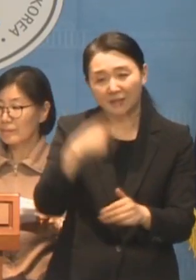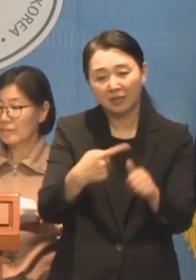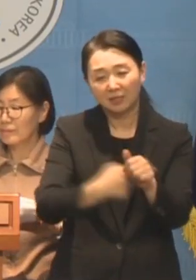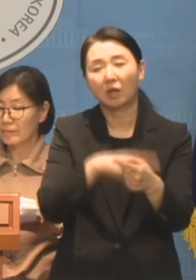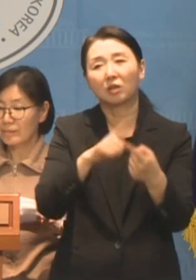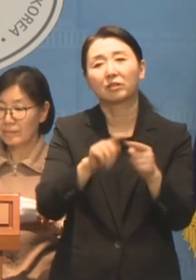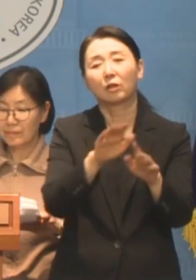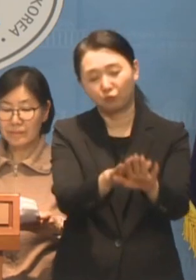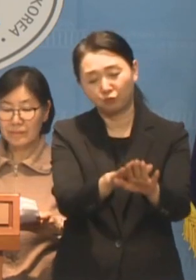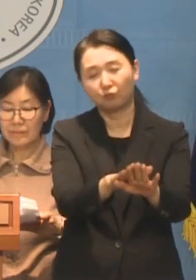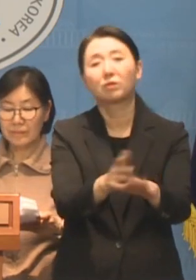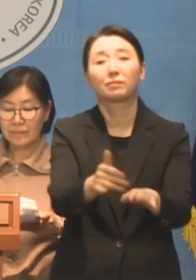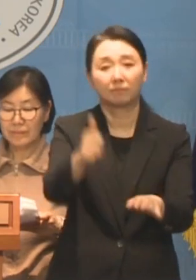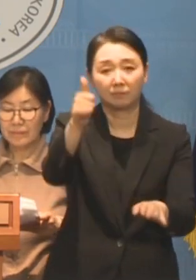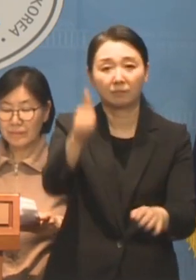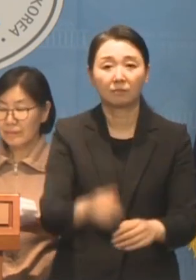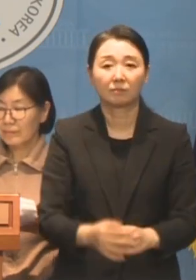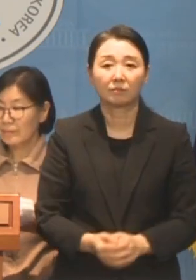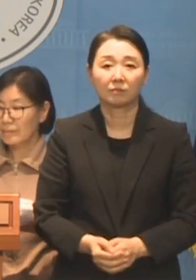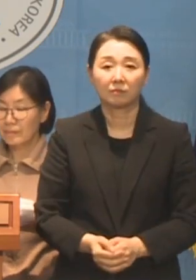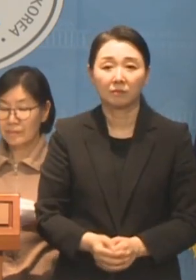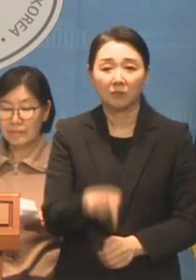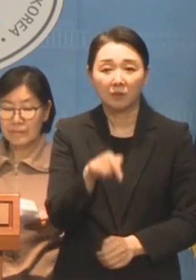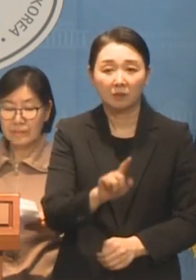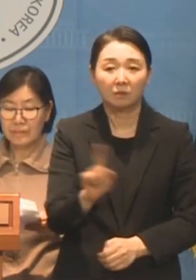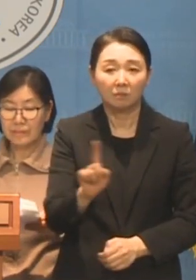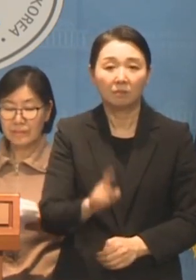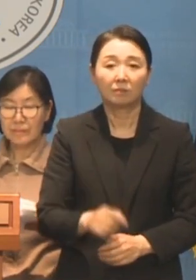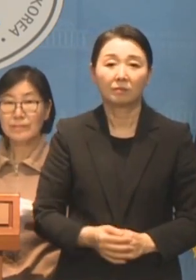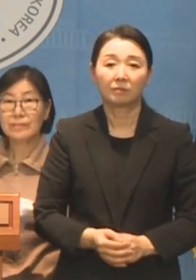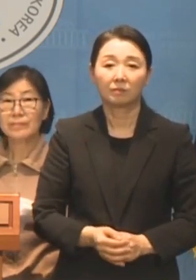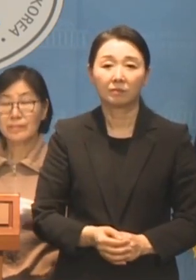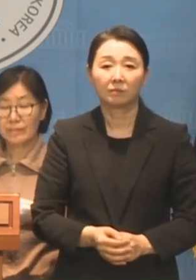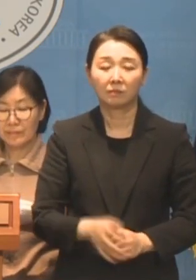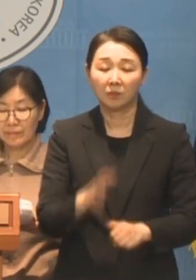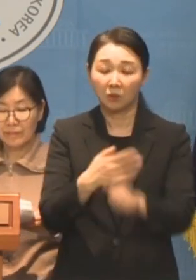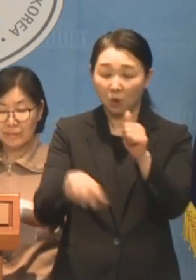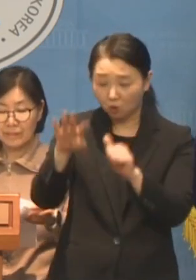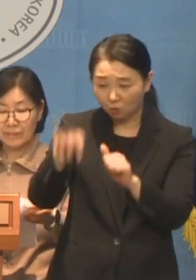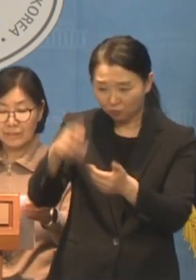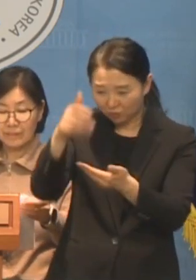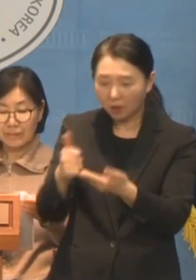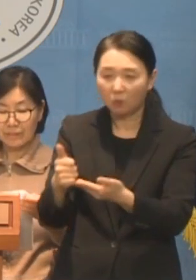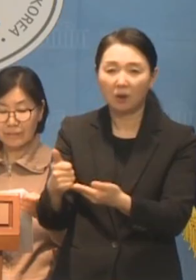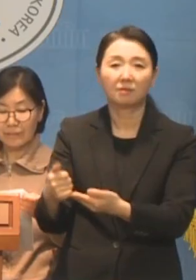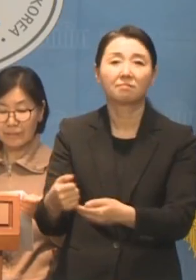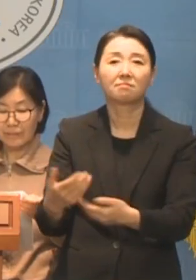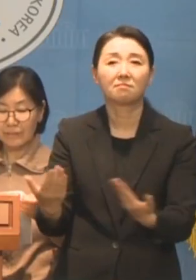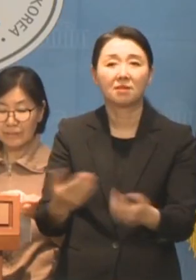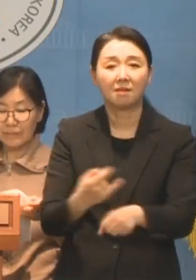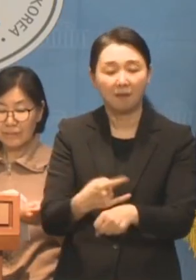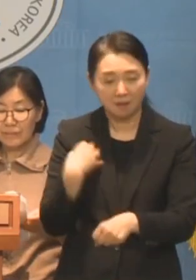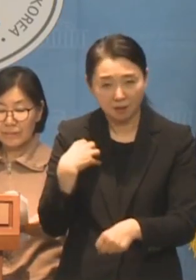자연 그대로 두는 것이다. 그리고 그것이 환경부 장관이 해야 할 역할이다.